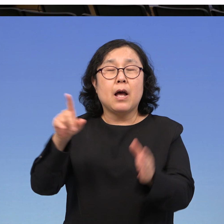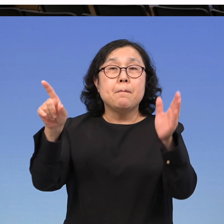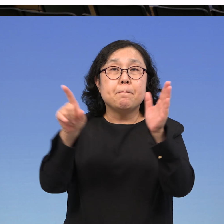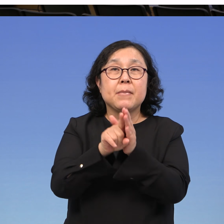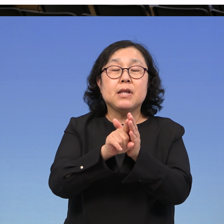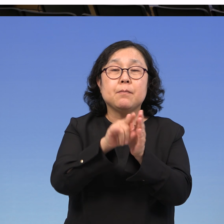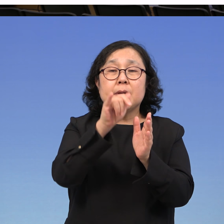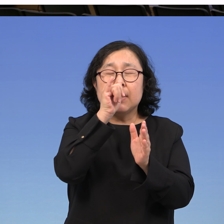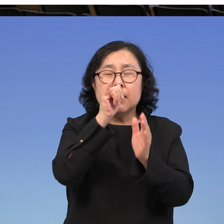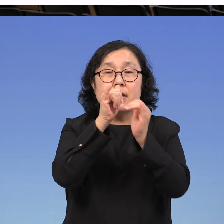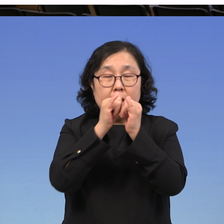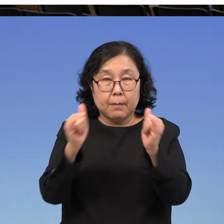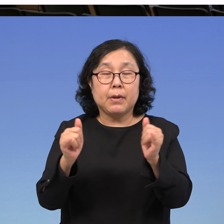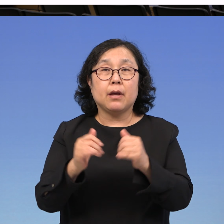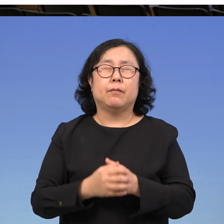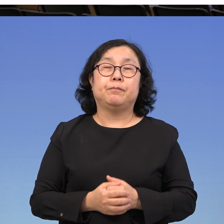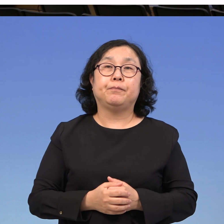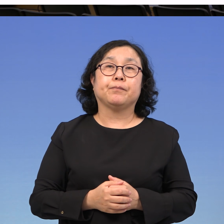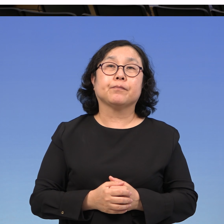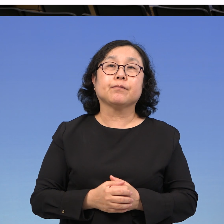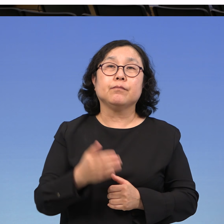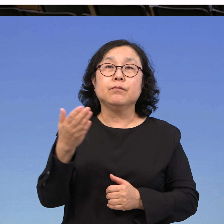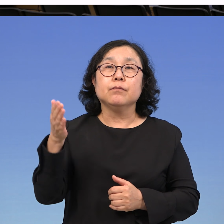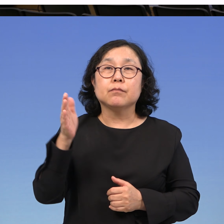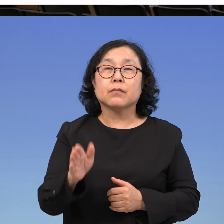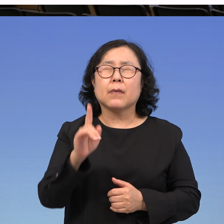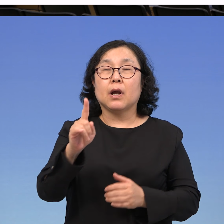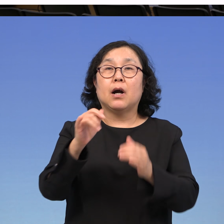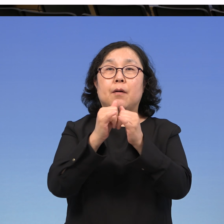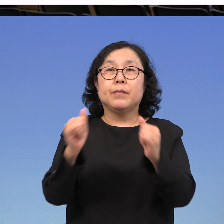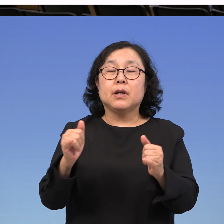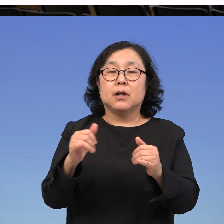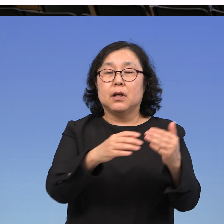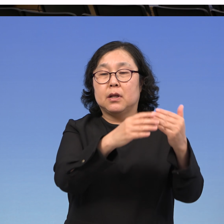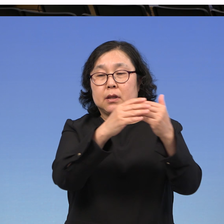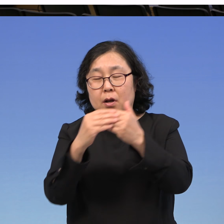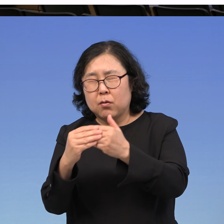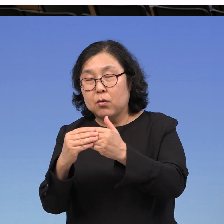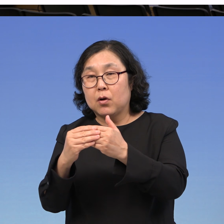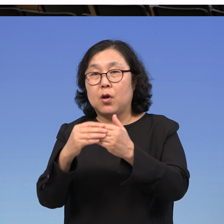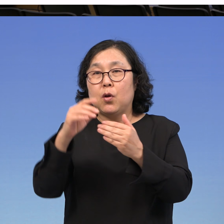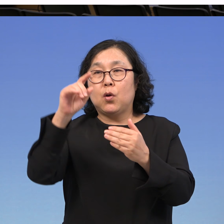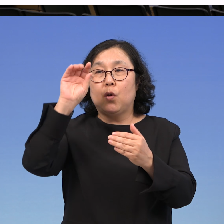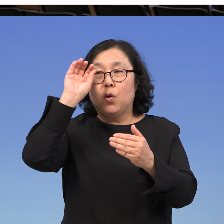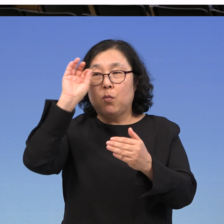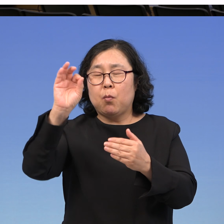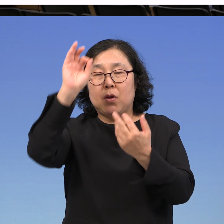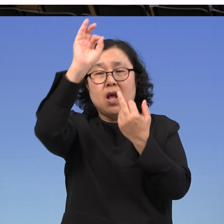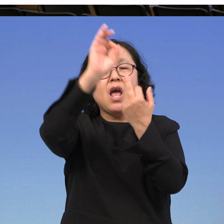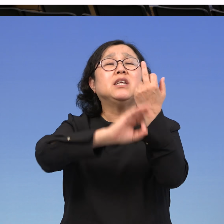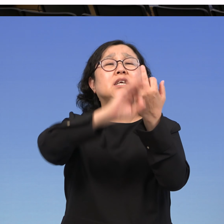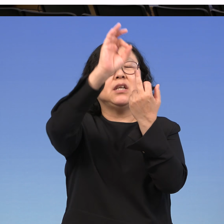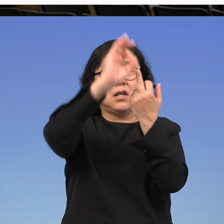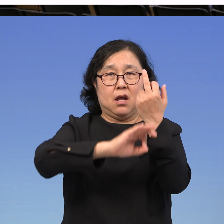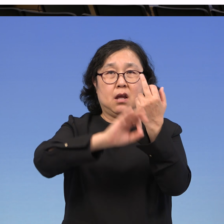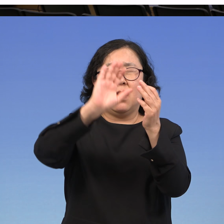있는 사람의 어떤 차원이 던지 가는 그런데 그들이 데리고 온 그 시점을 보니까 점으로 해 질